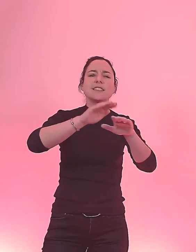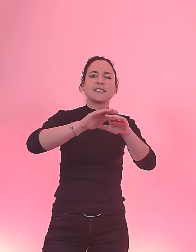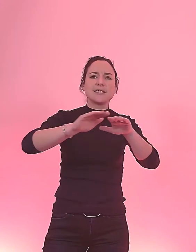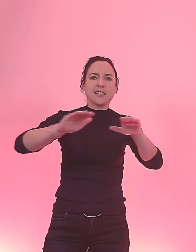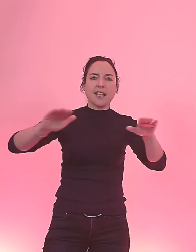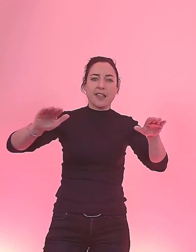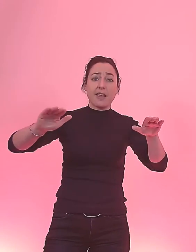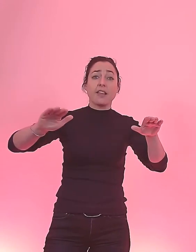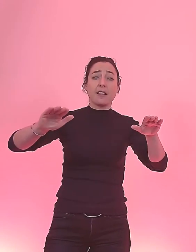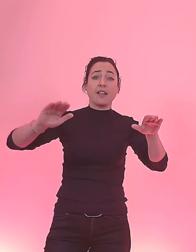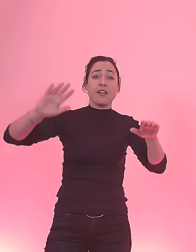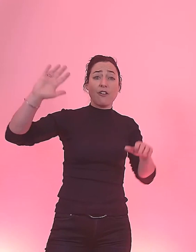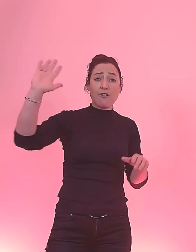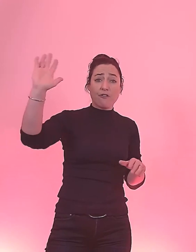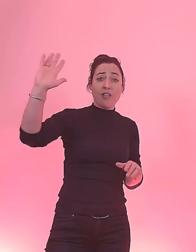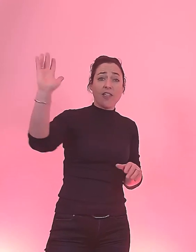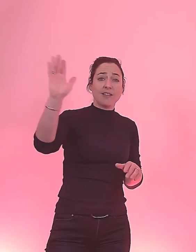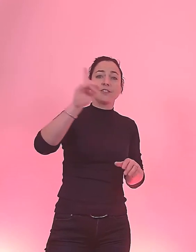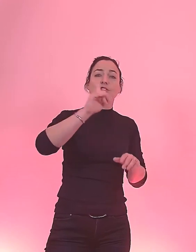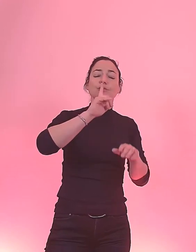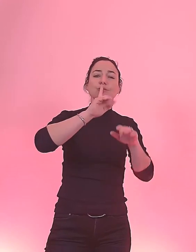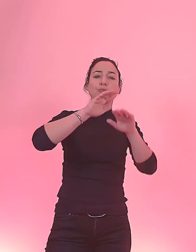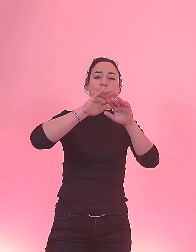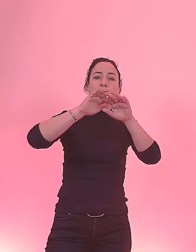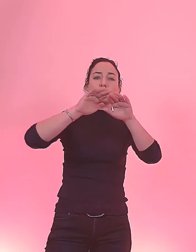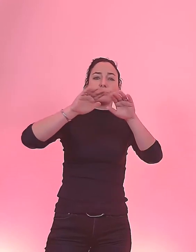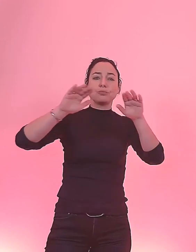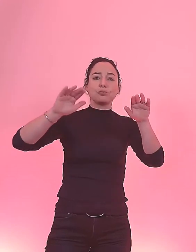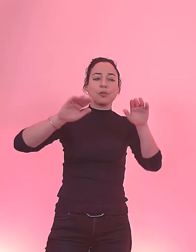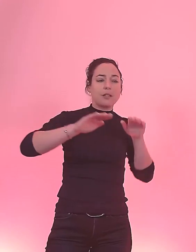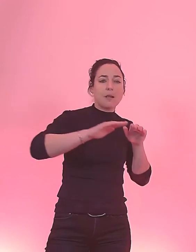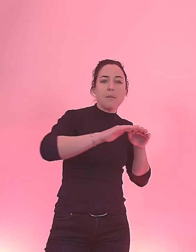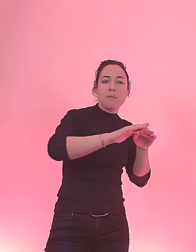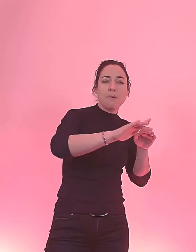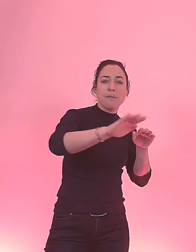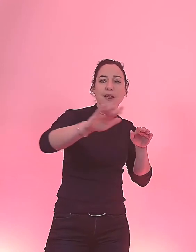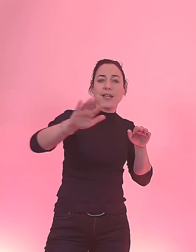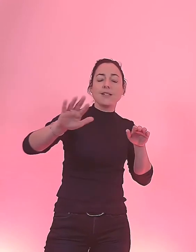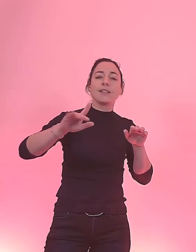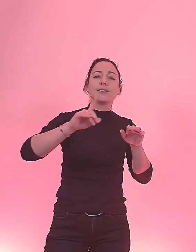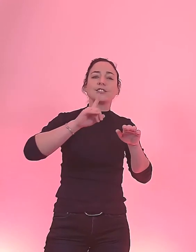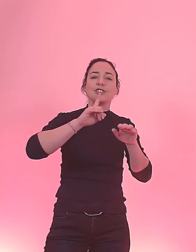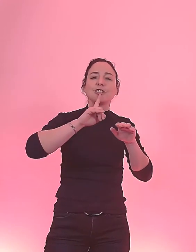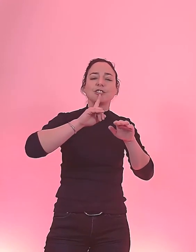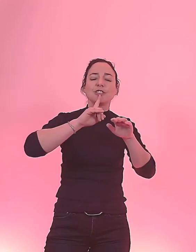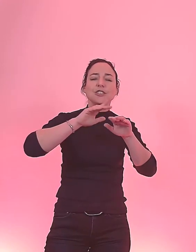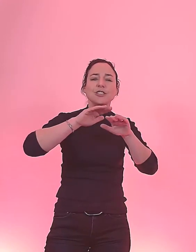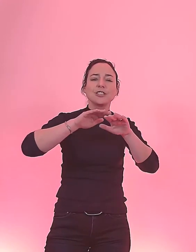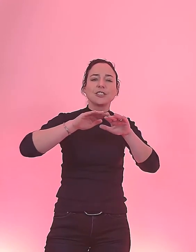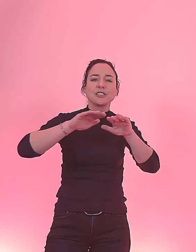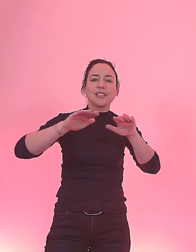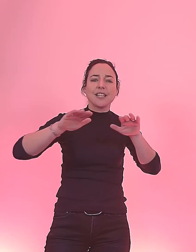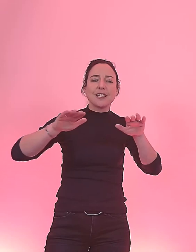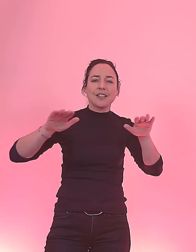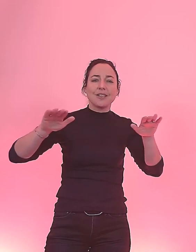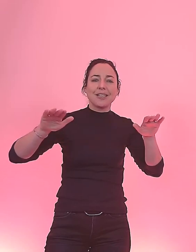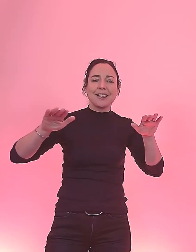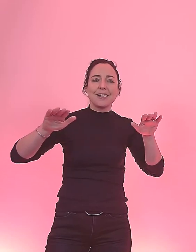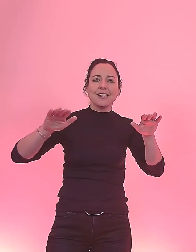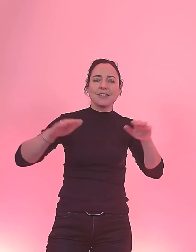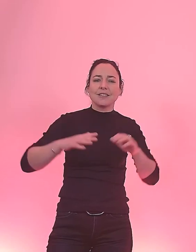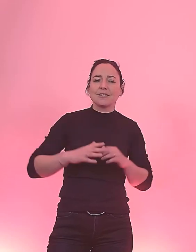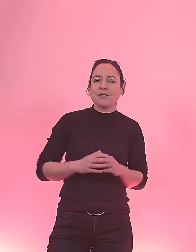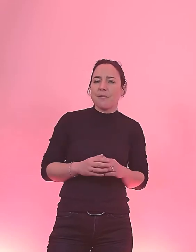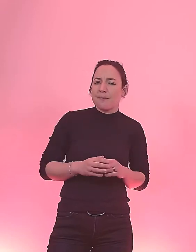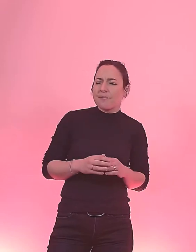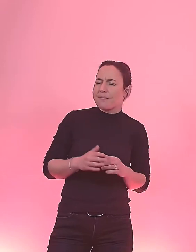ging liggen en het meer kwam helemaal tot rust mij zei tegen hen waarom hebben jullie